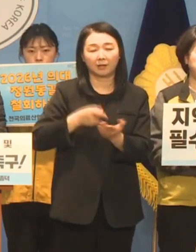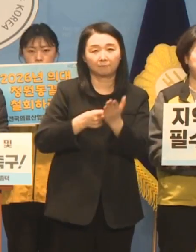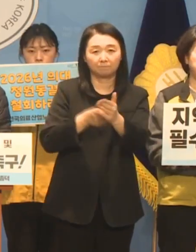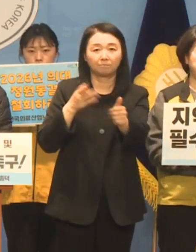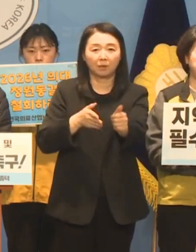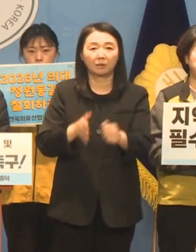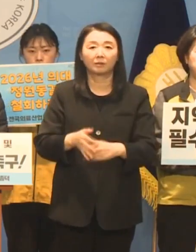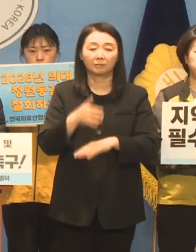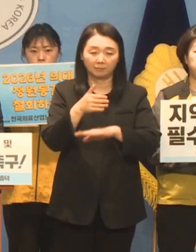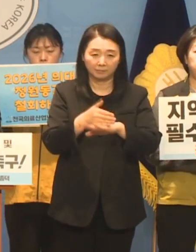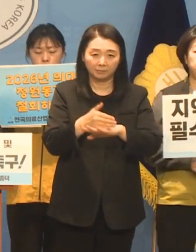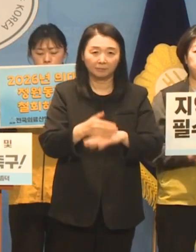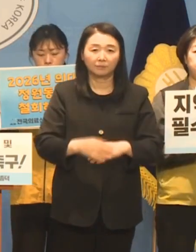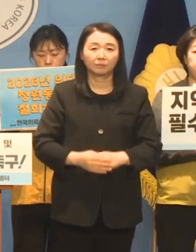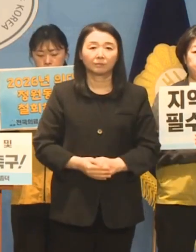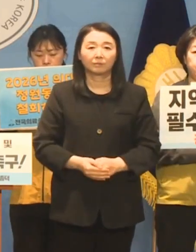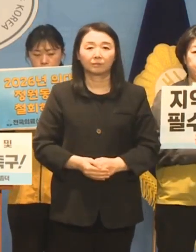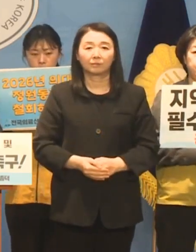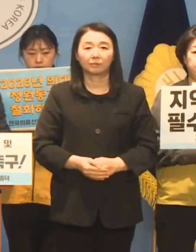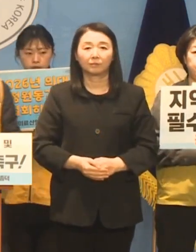촉구합니다. 감사합니다.